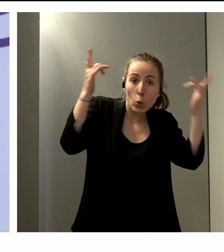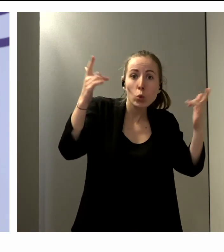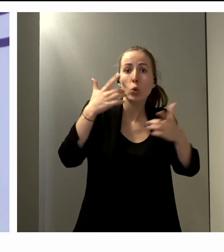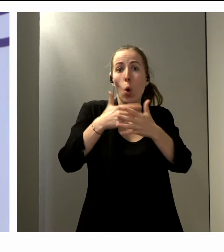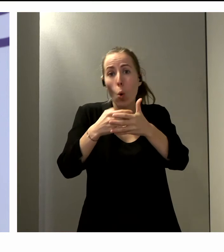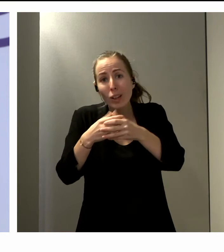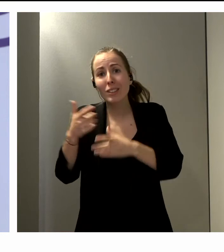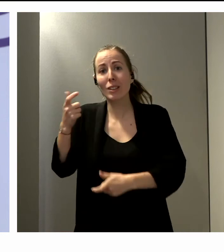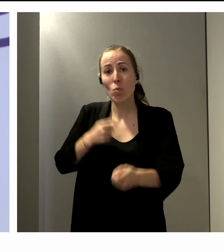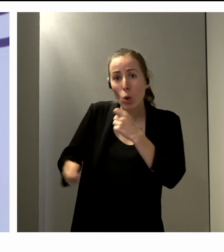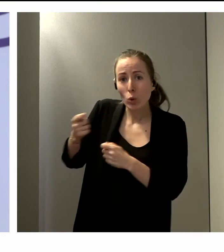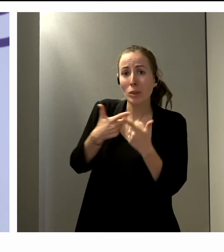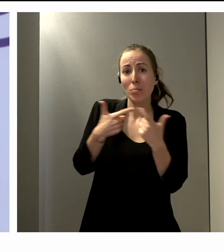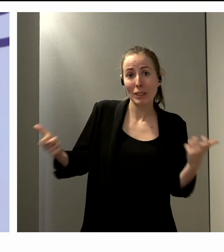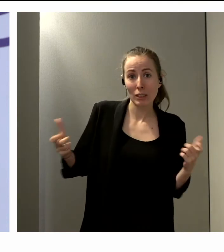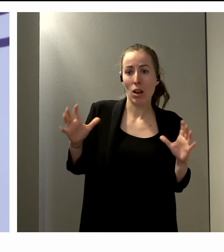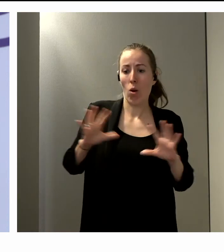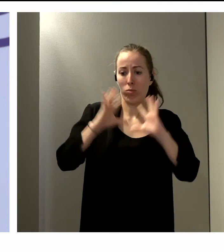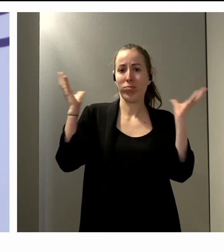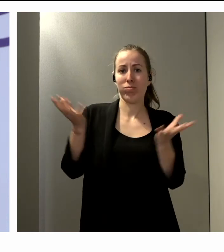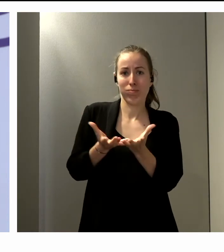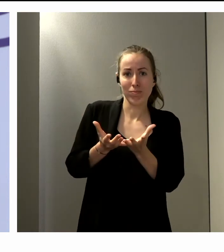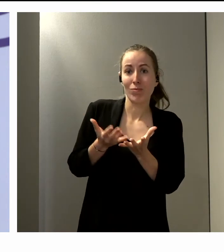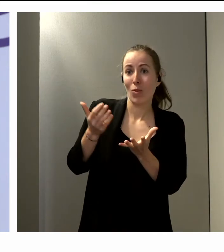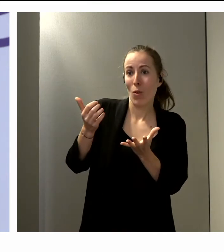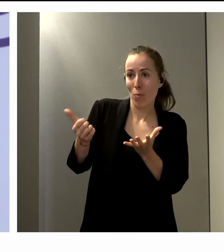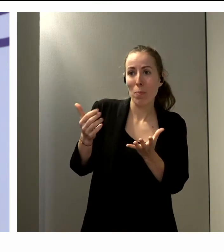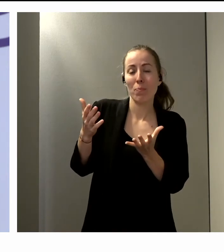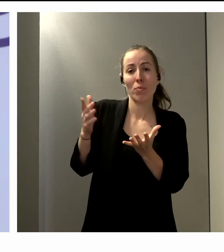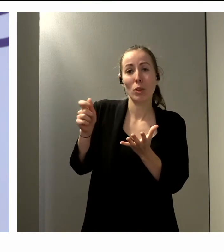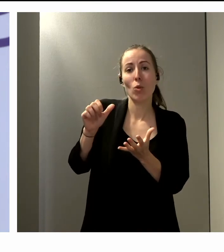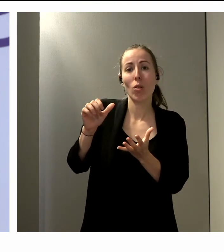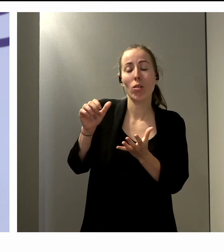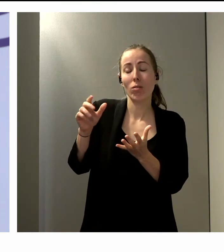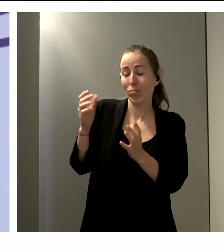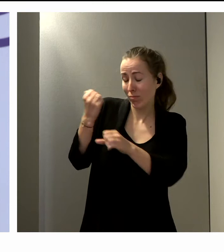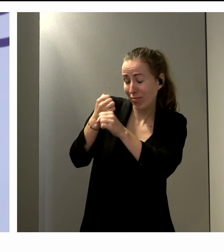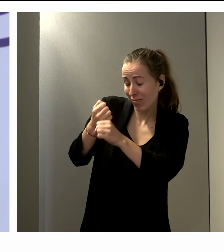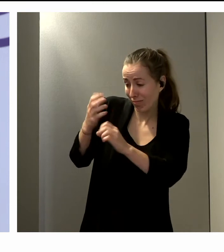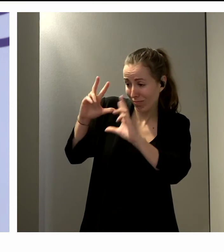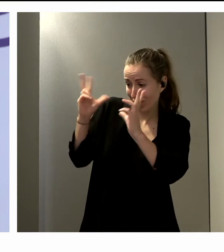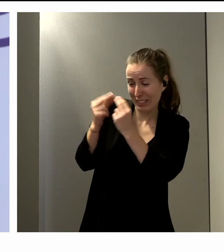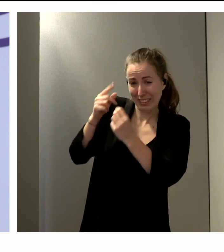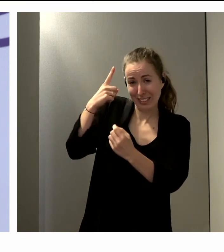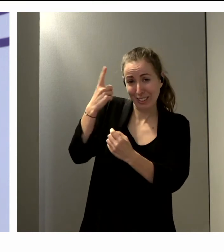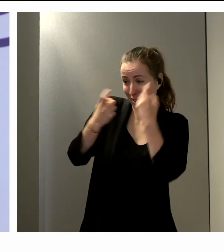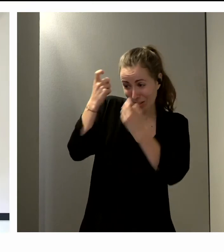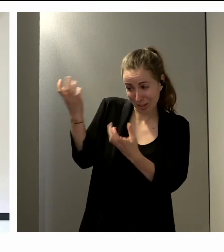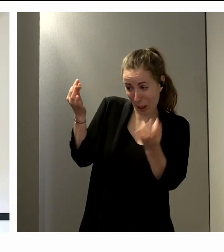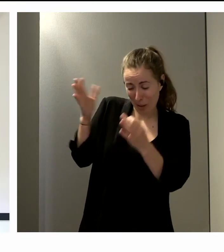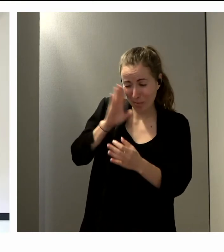nuit. Voilà, comment est-ce que la FUV, vous travaillez aussi sur ces questions et qu'est-ce que vous pourriez apporter à cette réflexion?